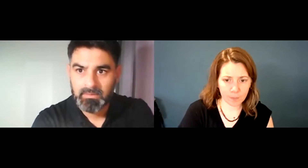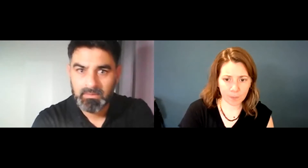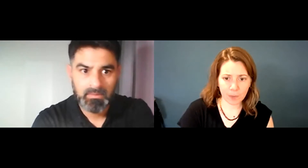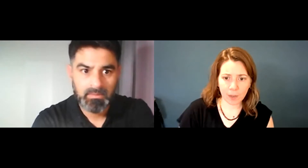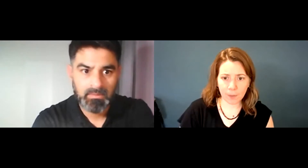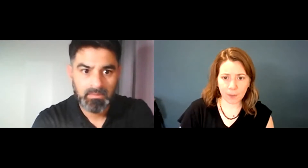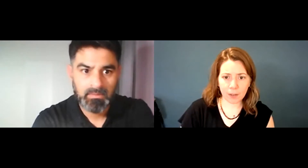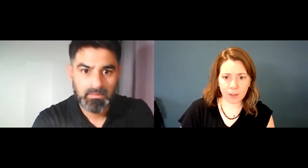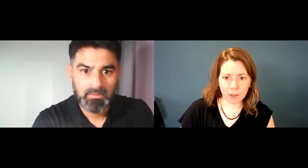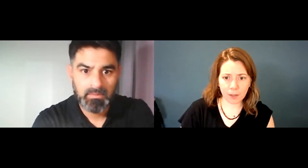A ver,